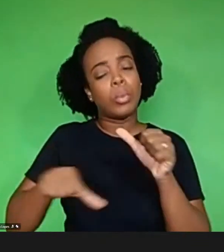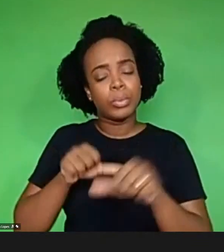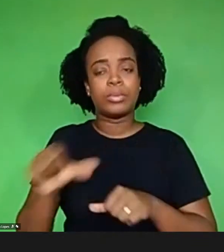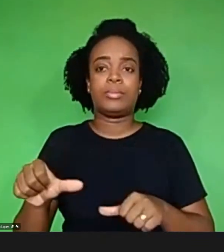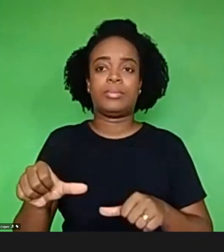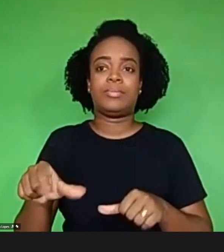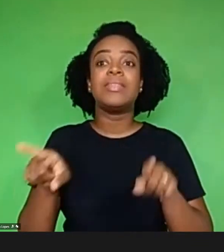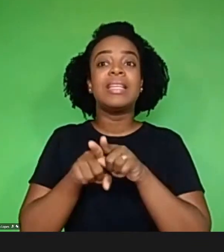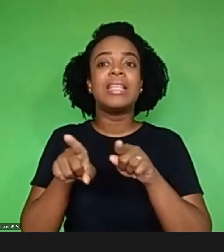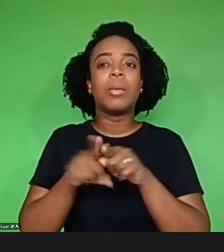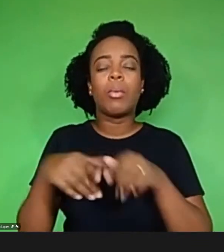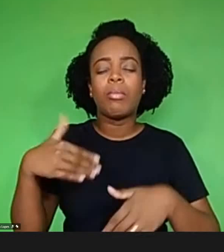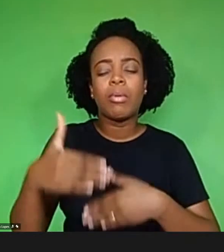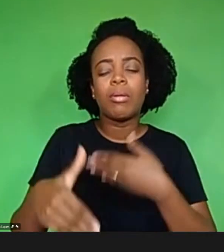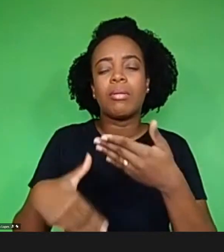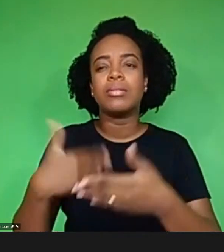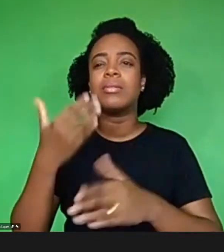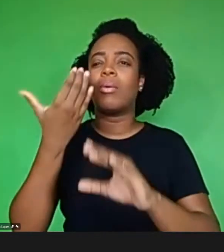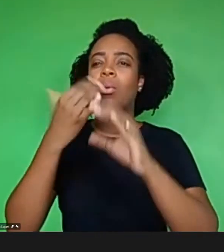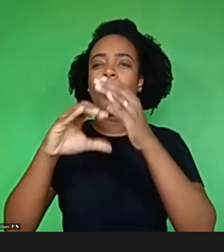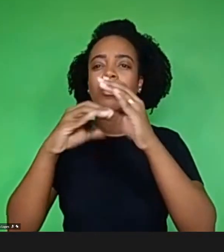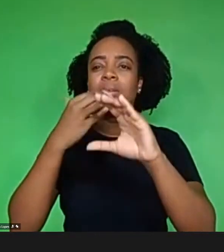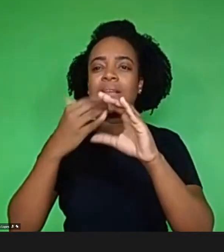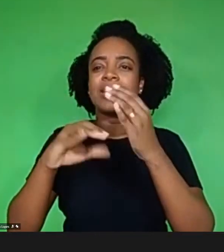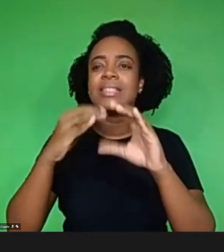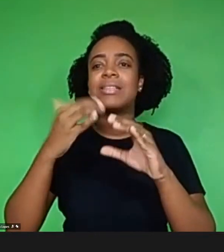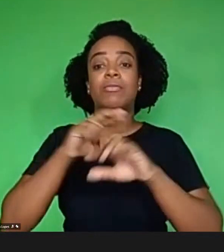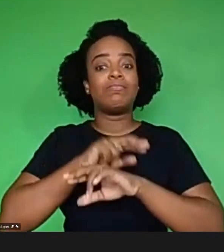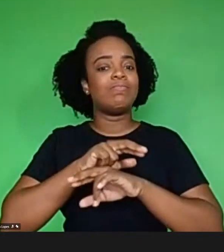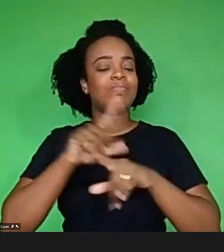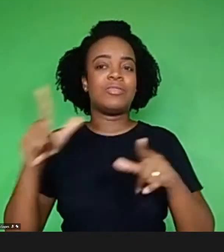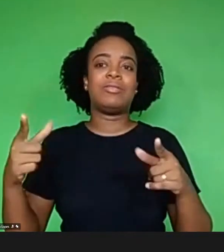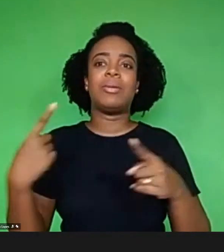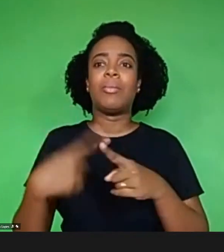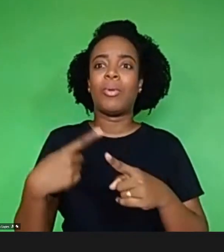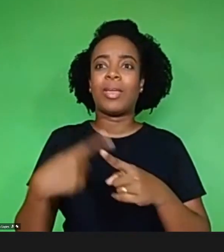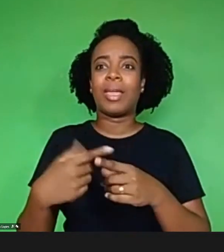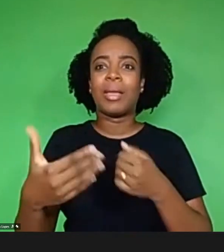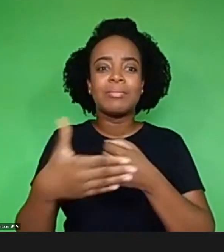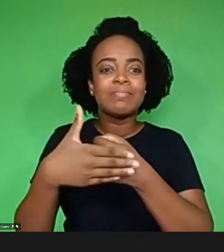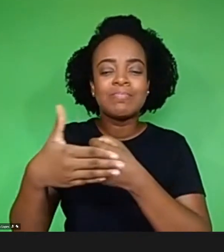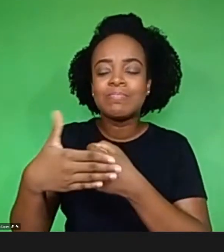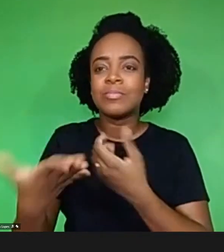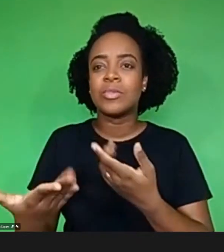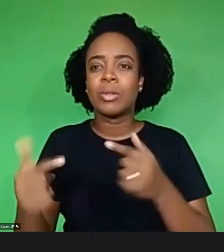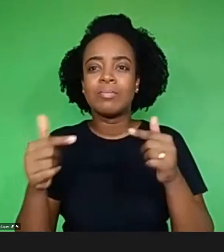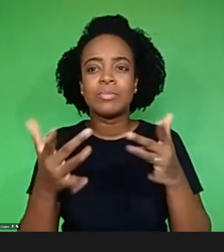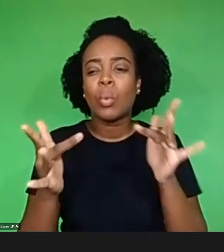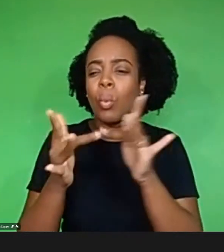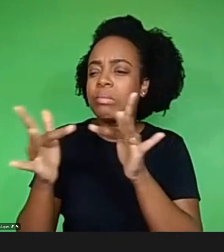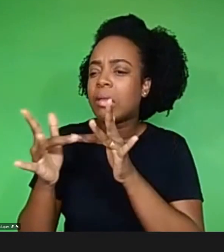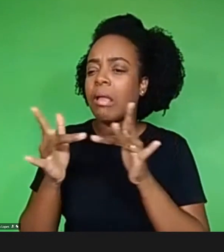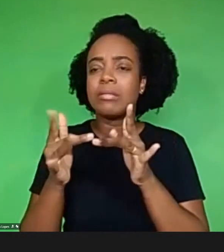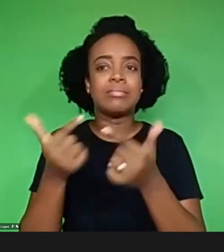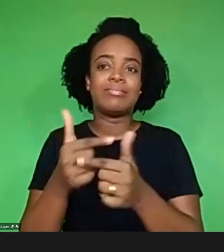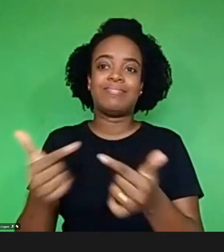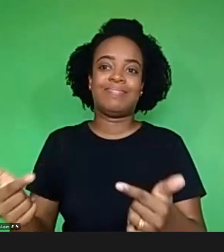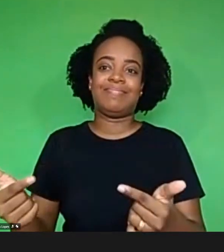toque, a gente não pode trabalhar com a presença efetiva. E nós vamos estar essa semana, como o Hélio